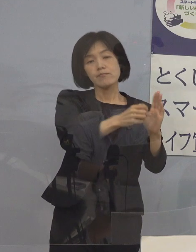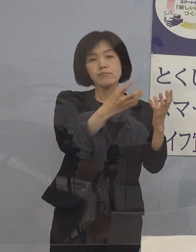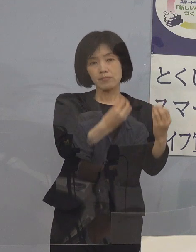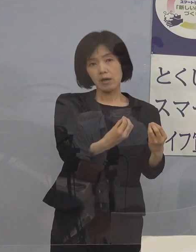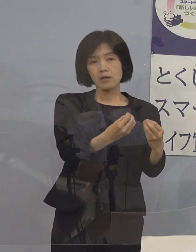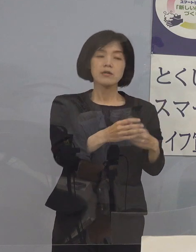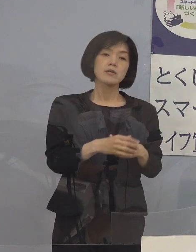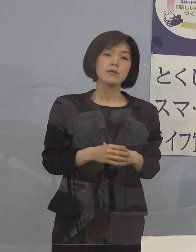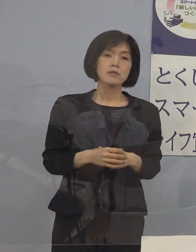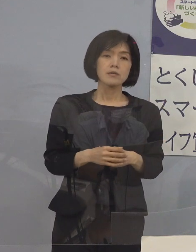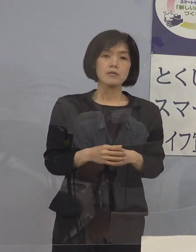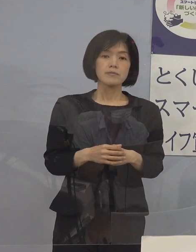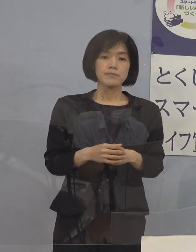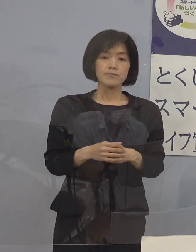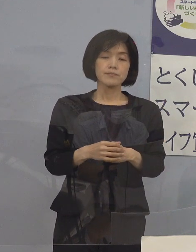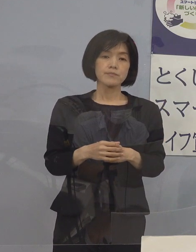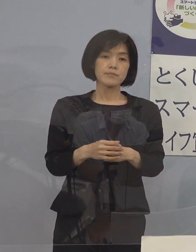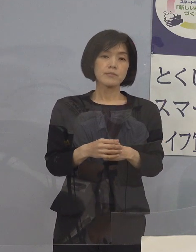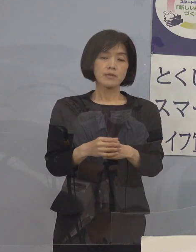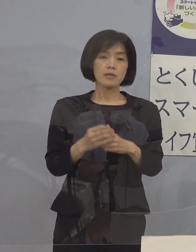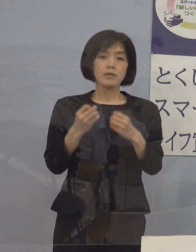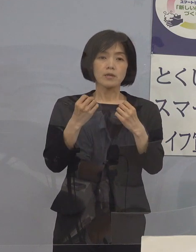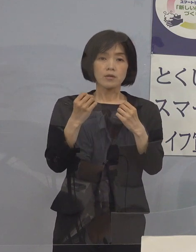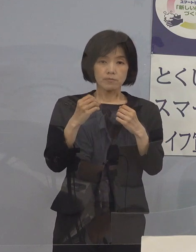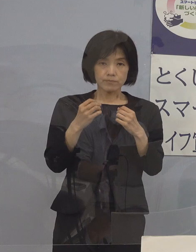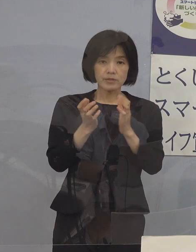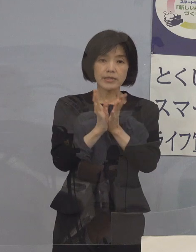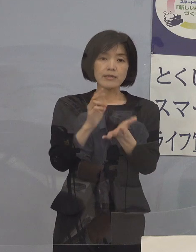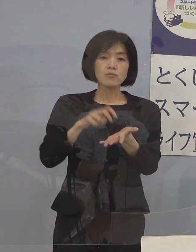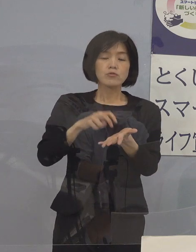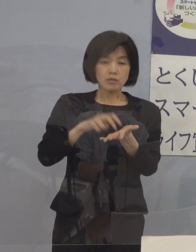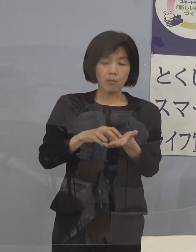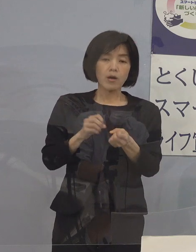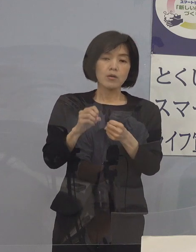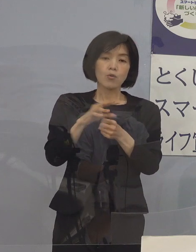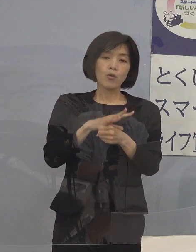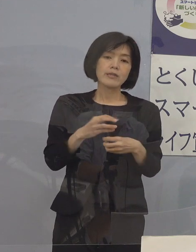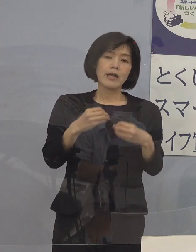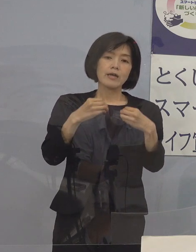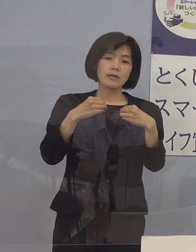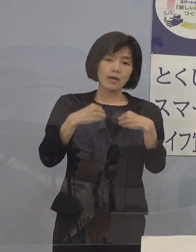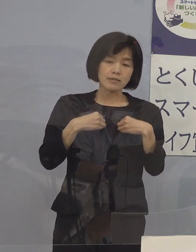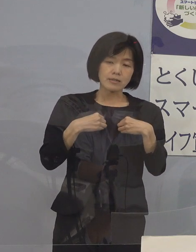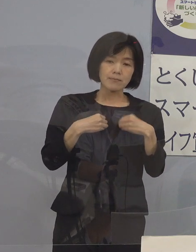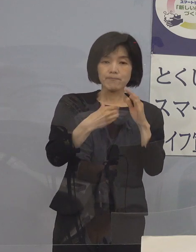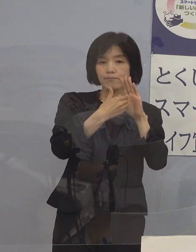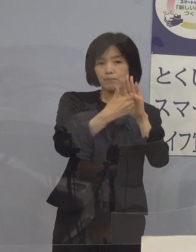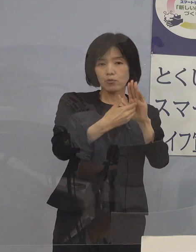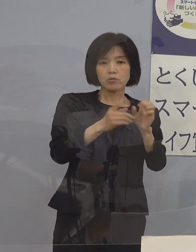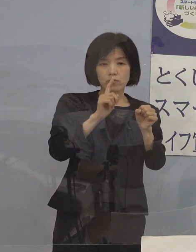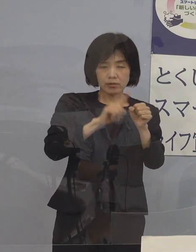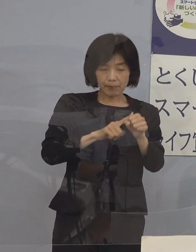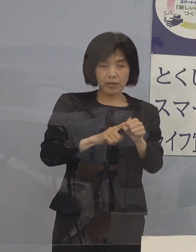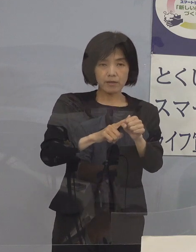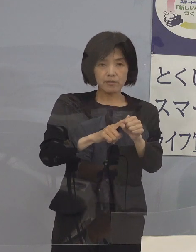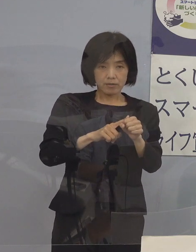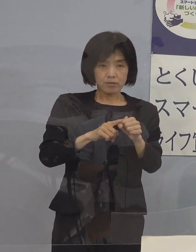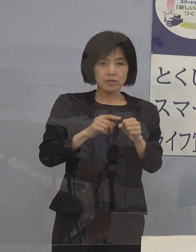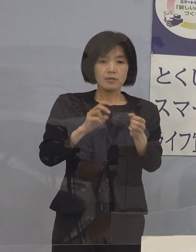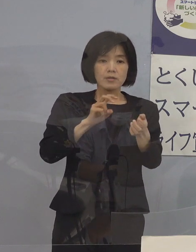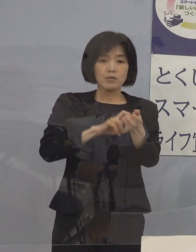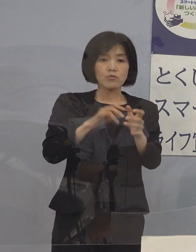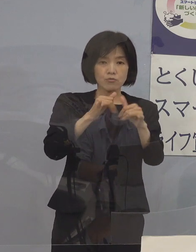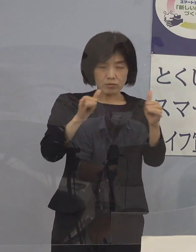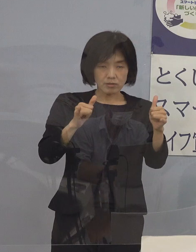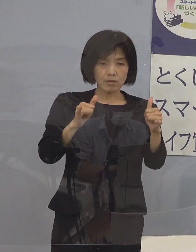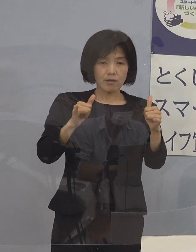ました。県といたしましては、新型コロナウイルス感染症対応の最前線でご尽力をいただ